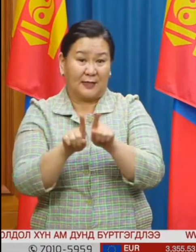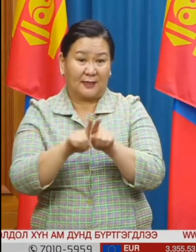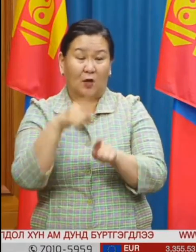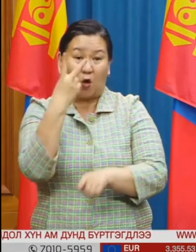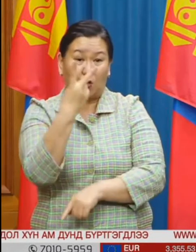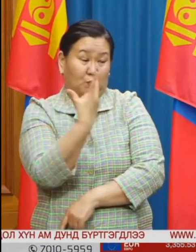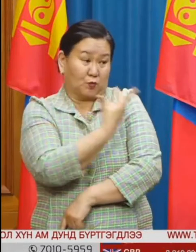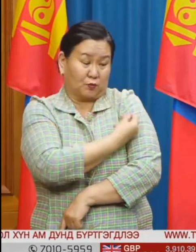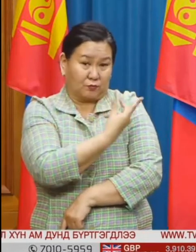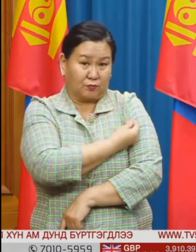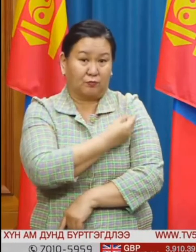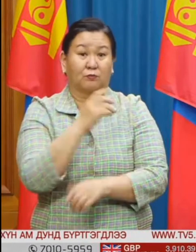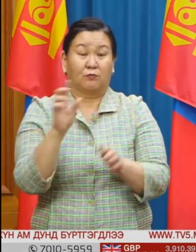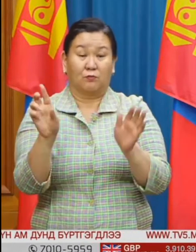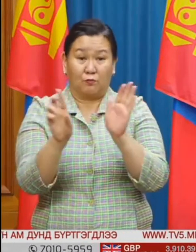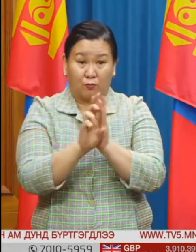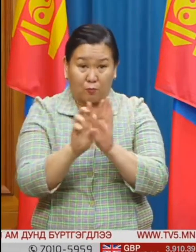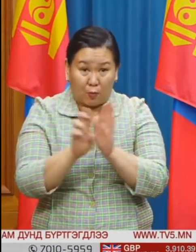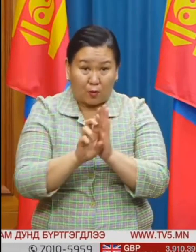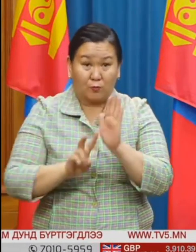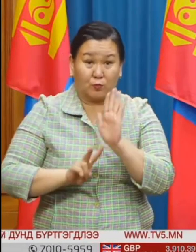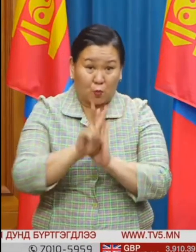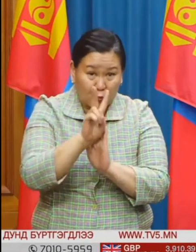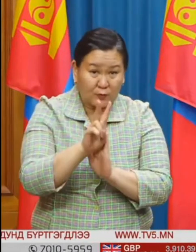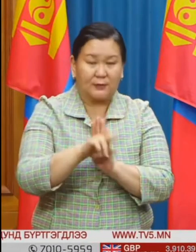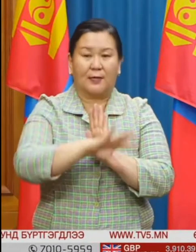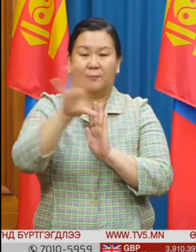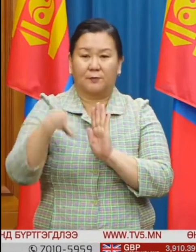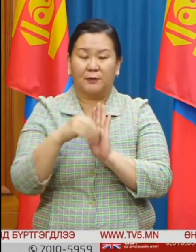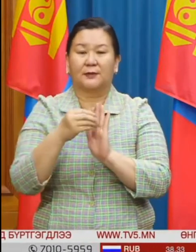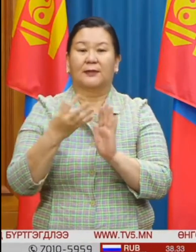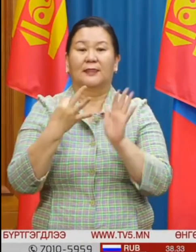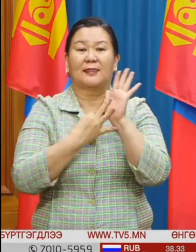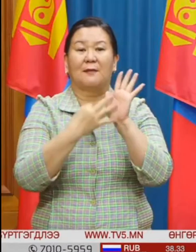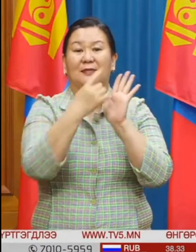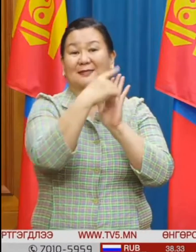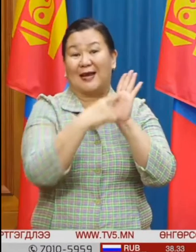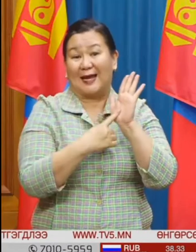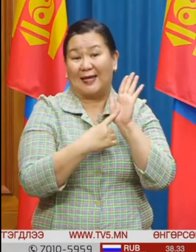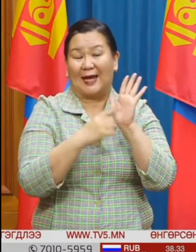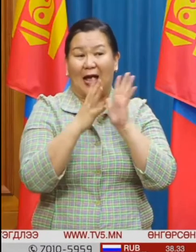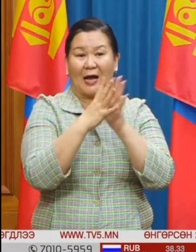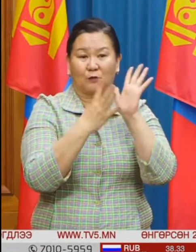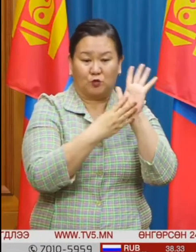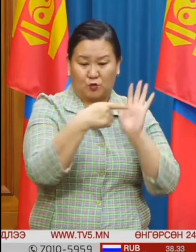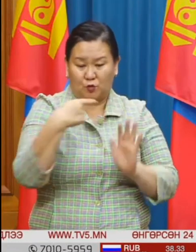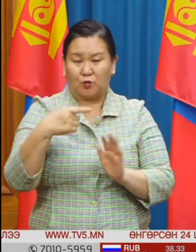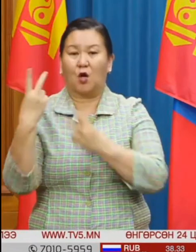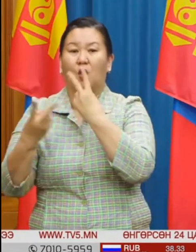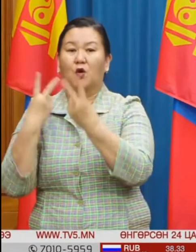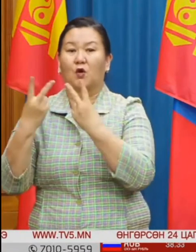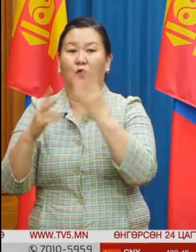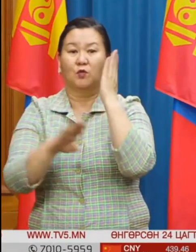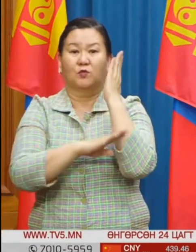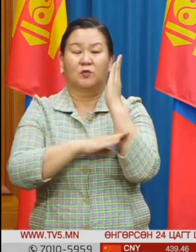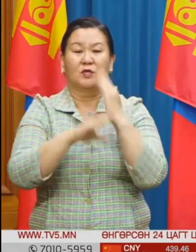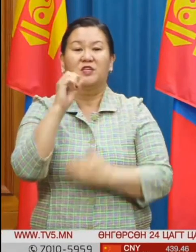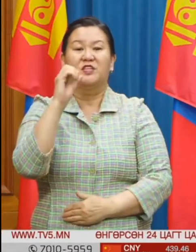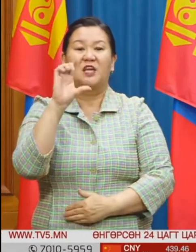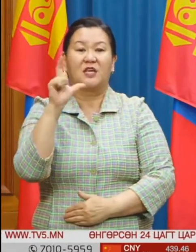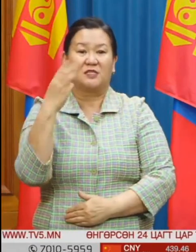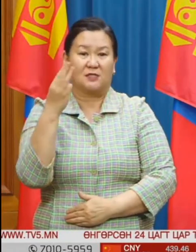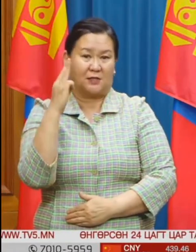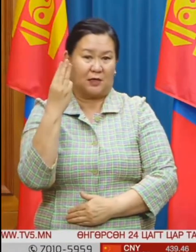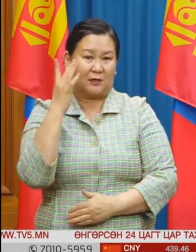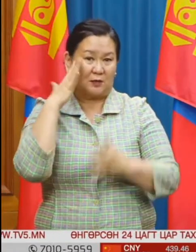тундаа хамрагдсан байх ийм бололцоо үүсэж байгаа учраас бид нар энэ 8 сарын 19-ноос 22-ны өдрүүдэд одоо ЭЕШ-ийн шалгалтыг